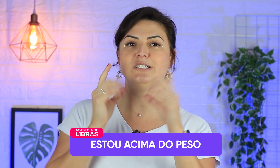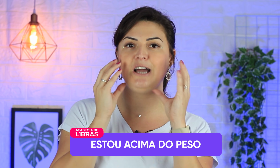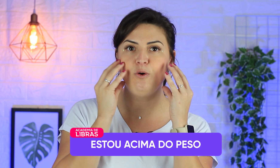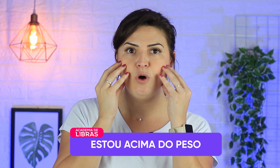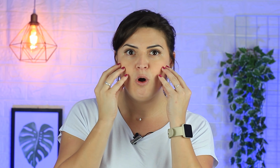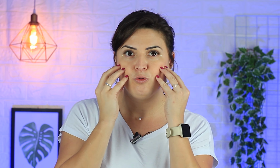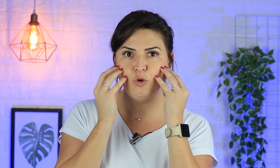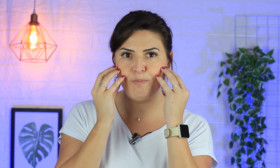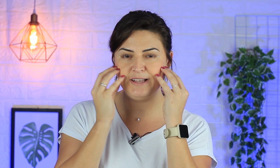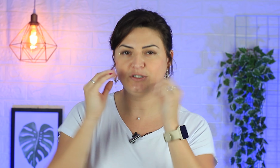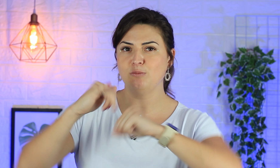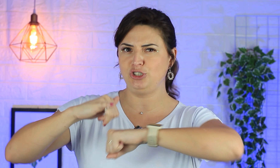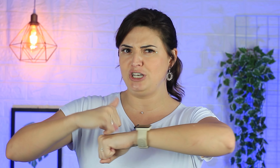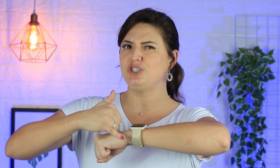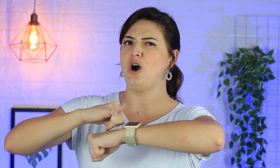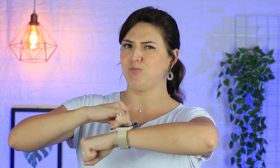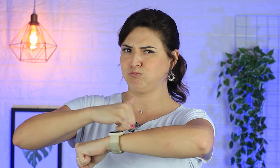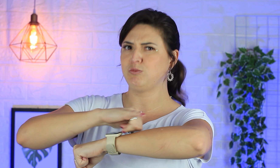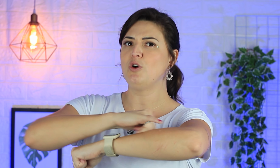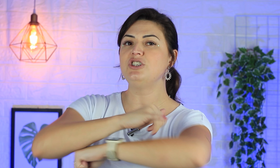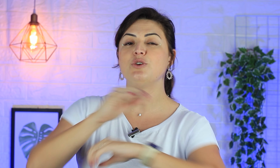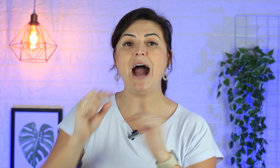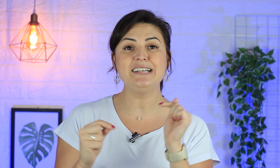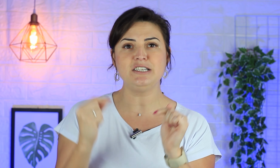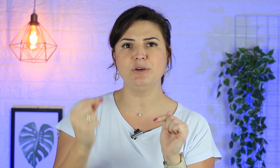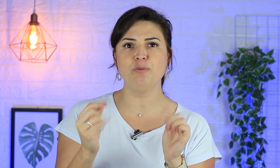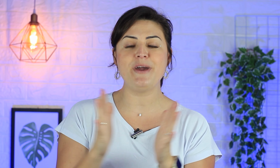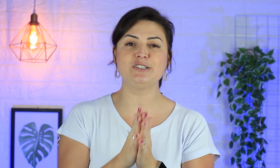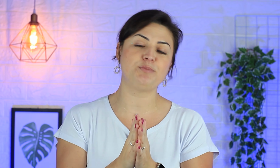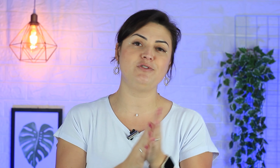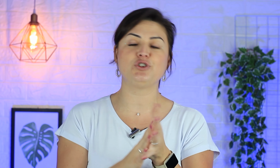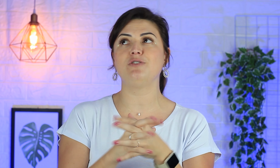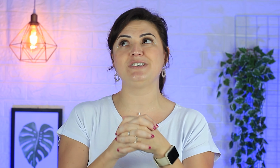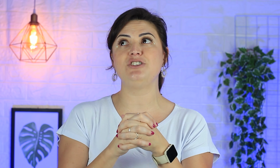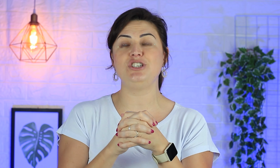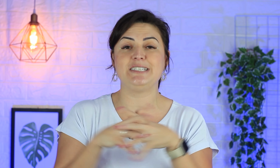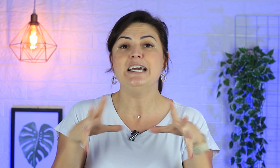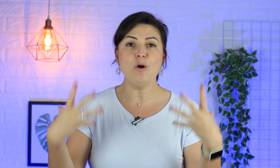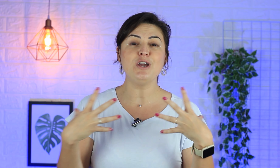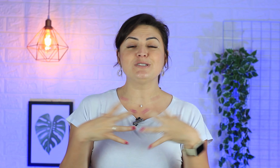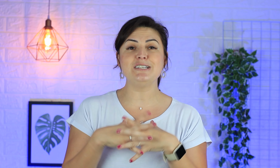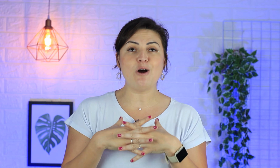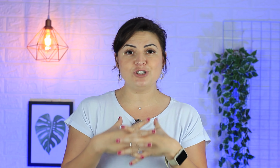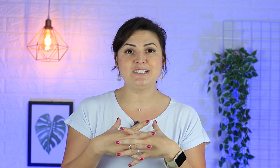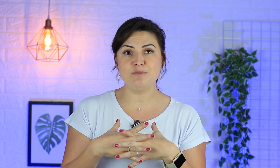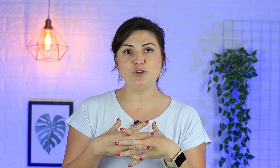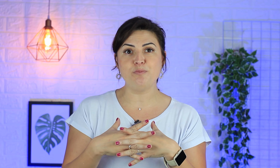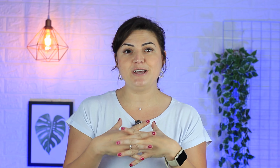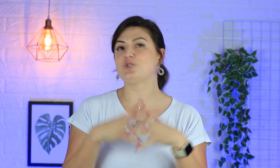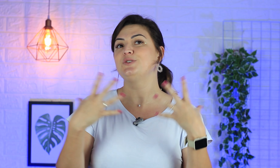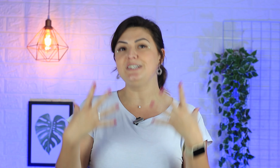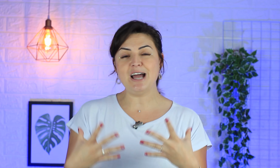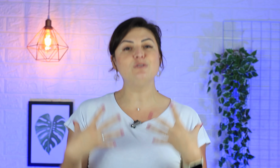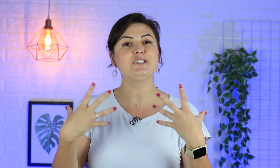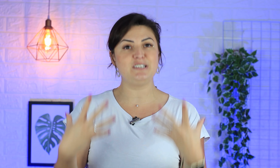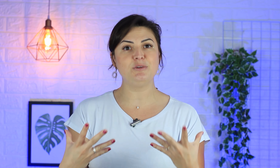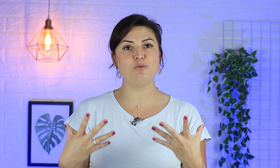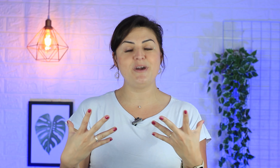o sinal do peso da bochecha, ó. Gordinho. Acima do peso, professora, você disse. Qual que é o sinal de acima do peso? O sinal de acima do